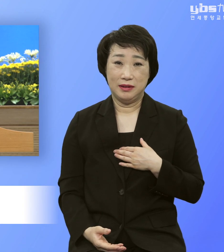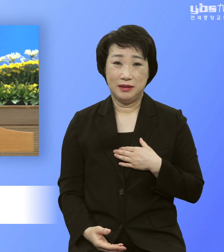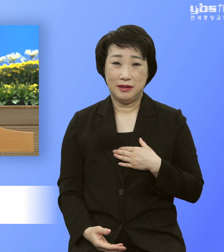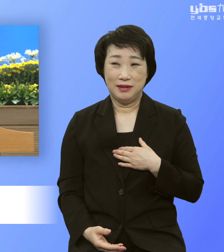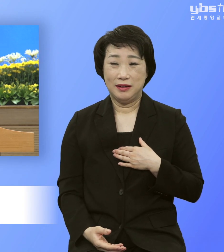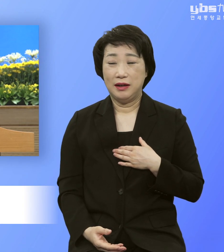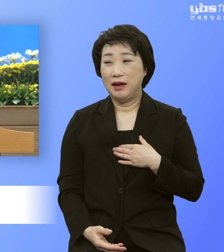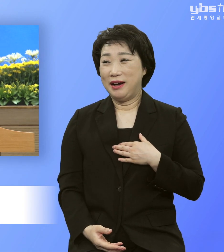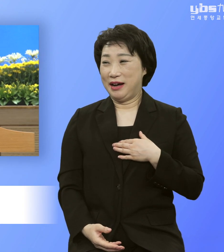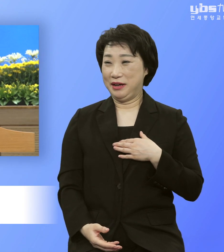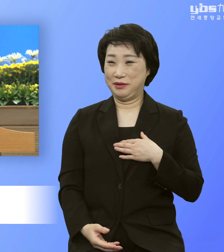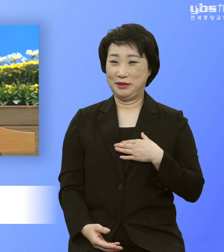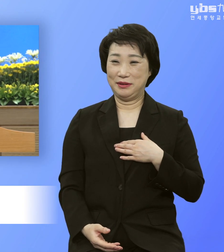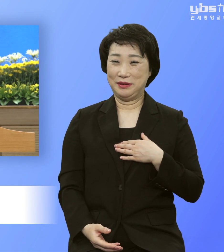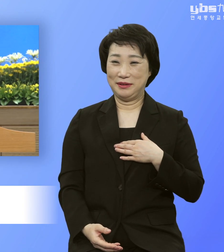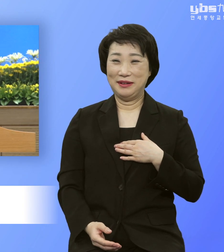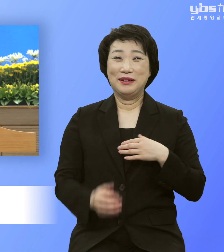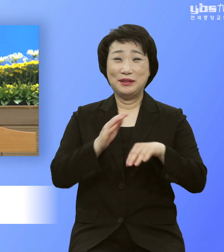두손 번쩍 들고